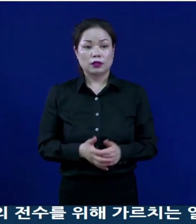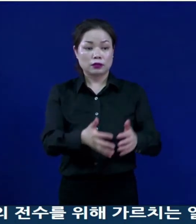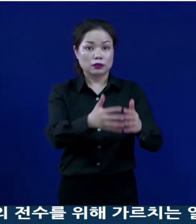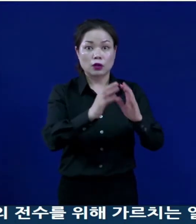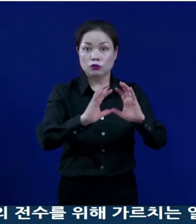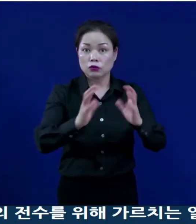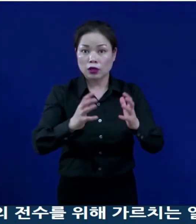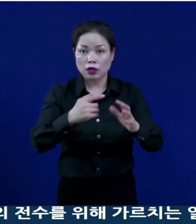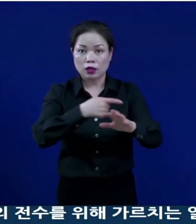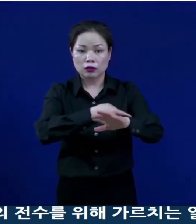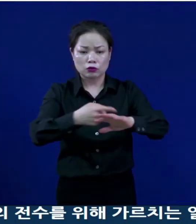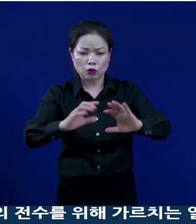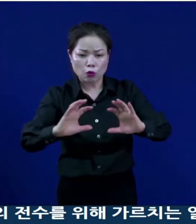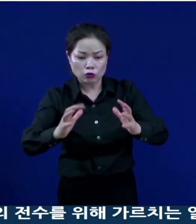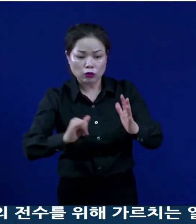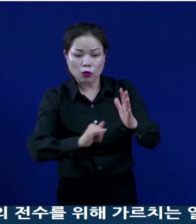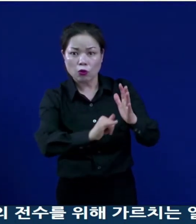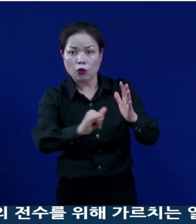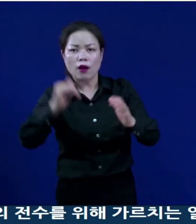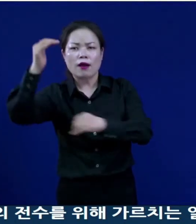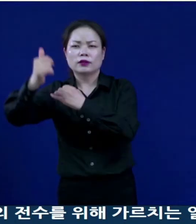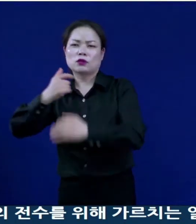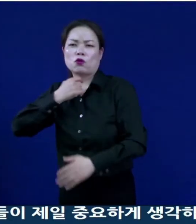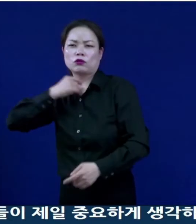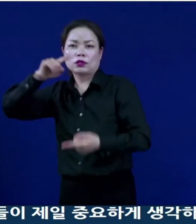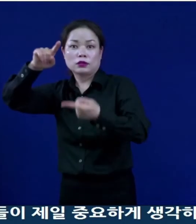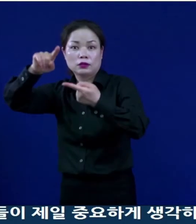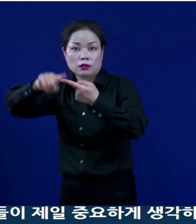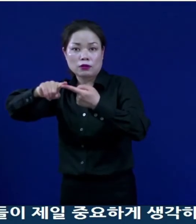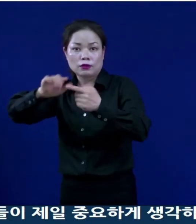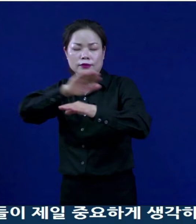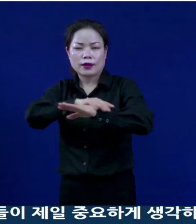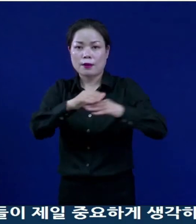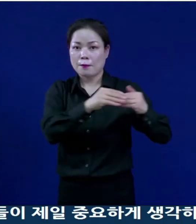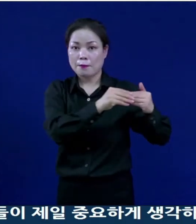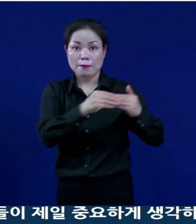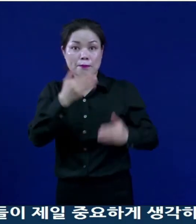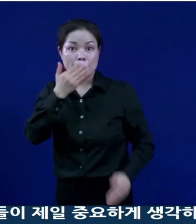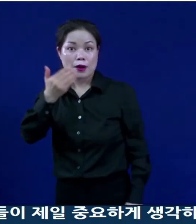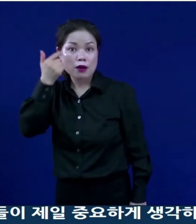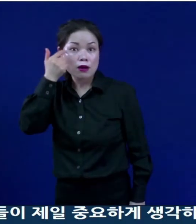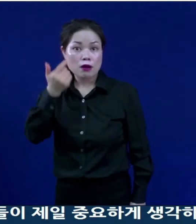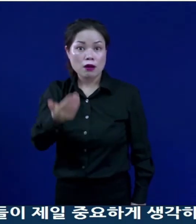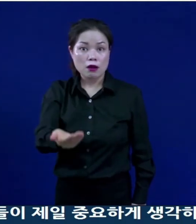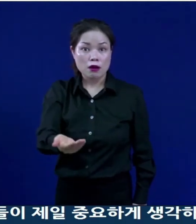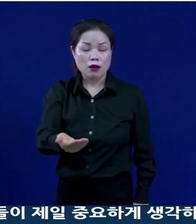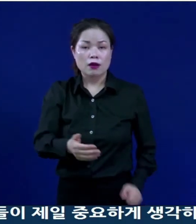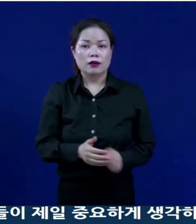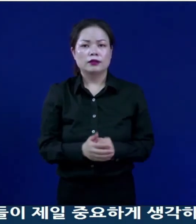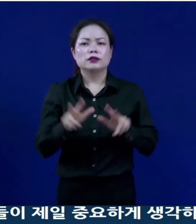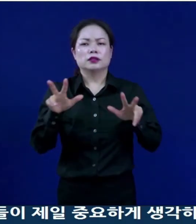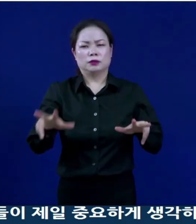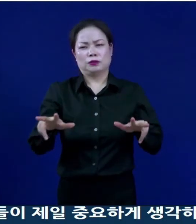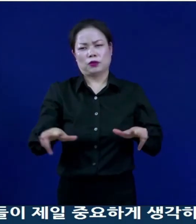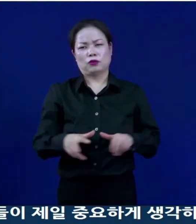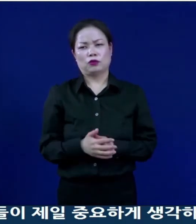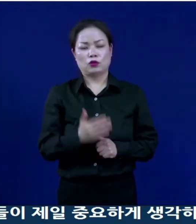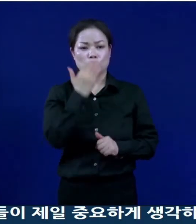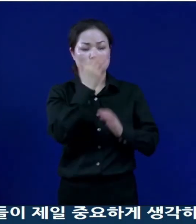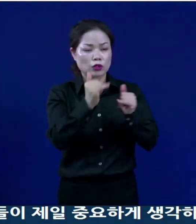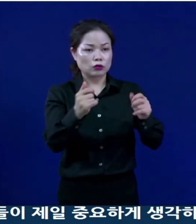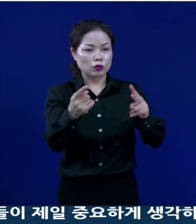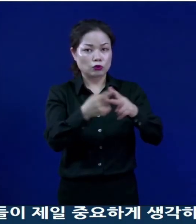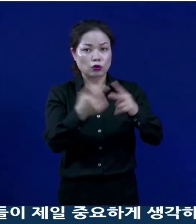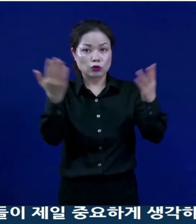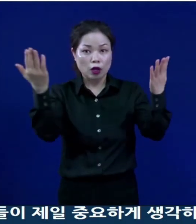나라, 족속, 가정을 하나님이 원하시는 뜻대로 잘 이끌 수 있지 않겠습니까? 지금도 유대인들은